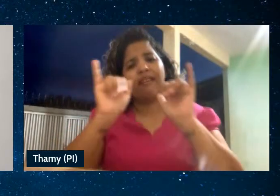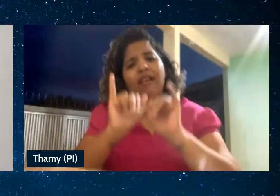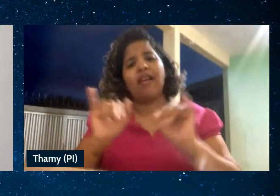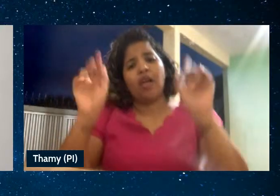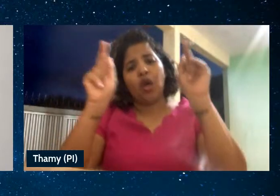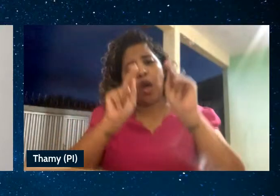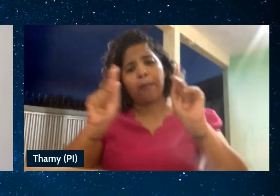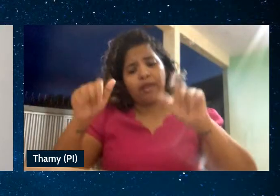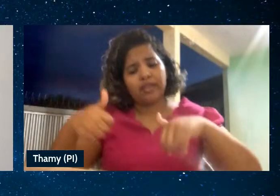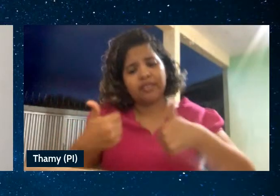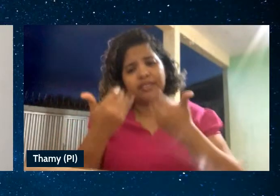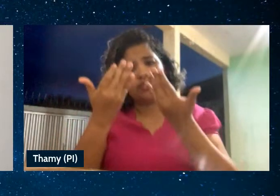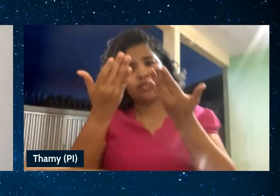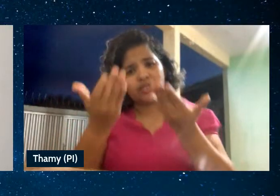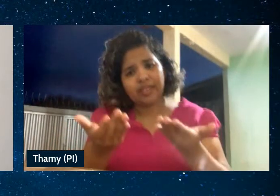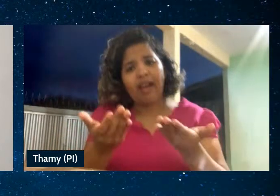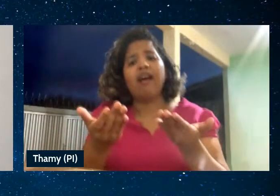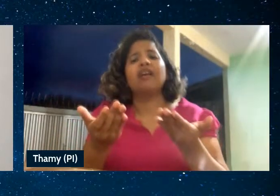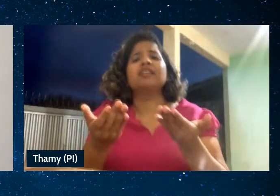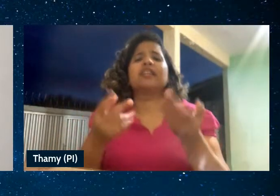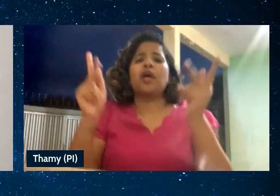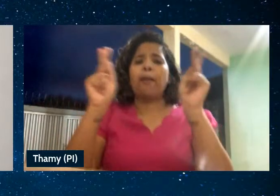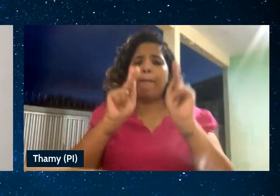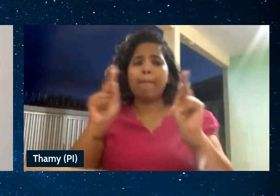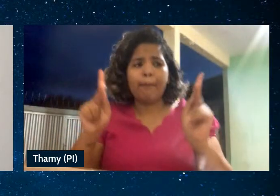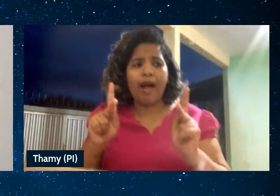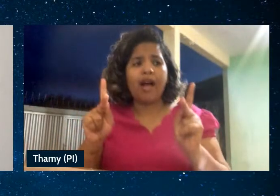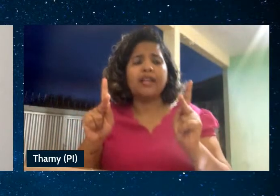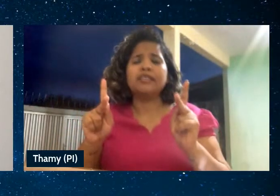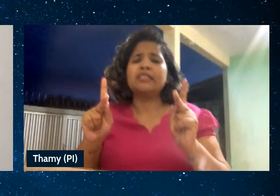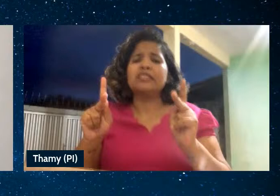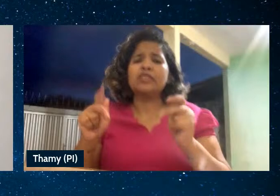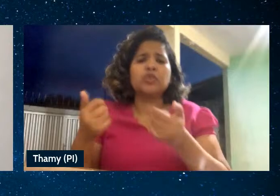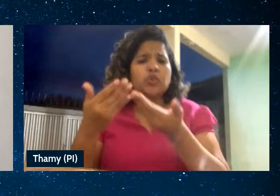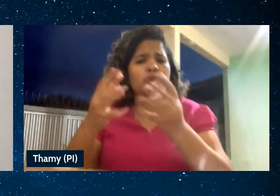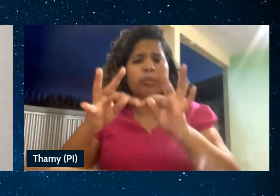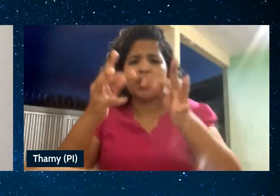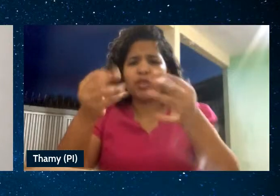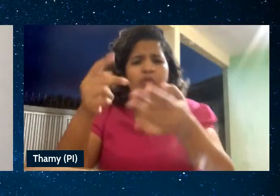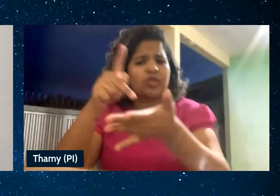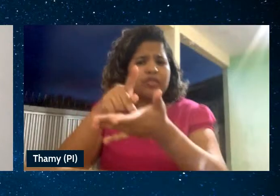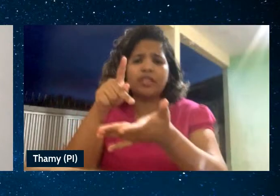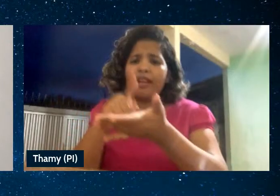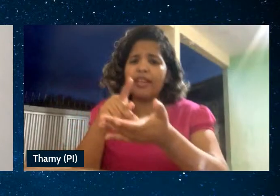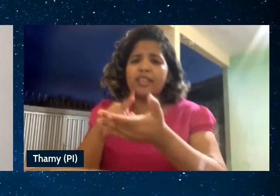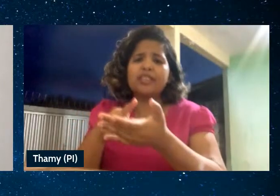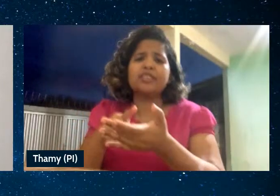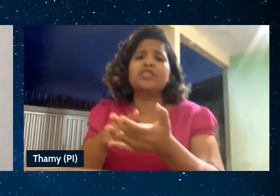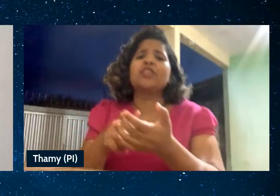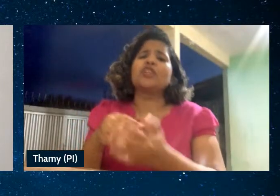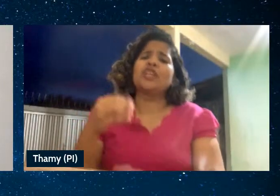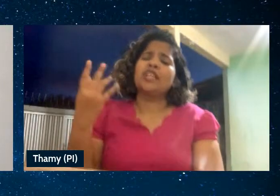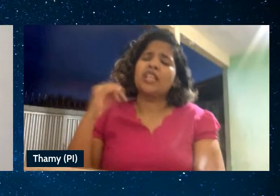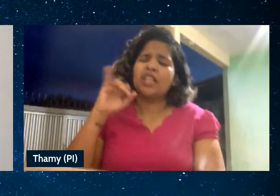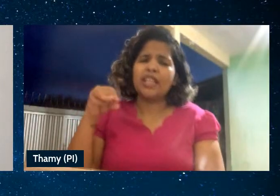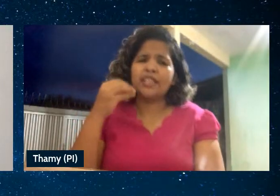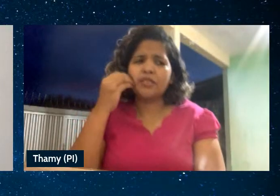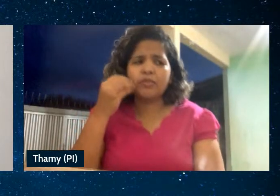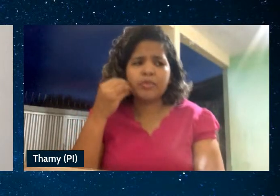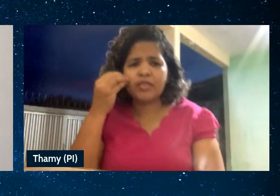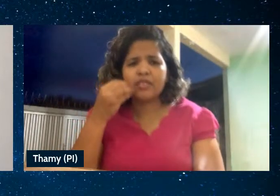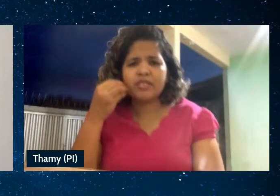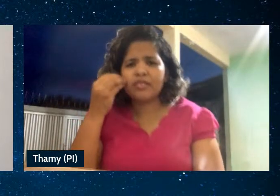deixo a paz vos dou que vivamos cada experiência pelas quais passarmos com a